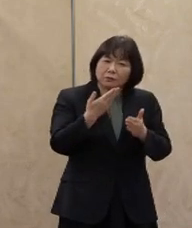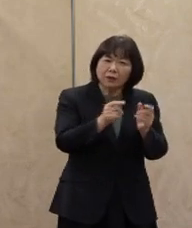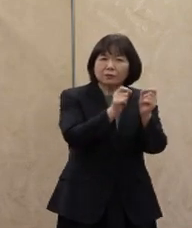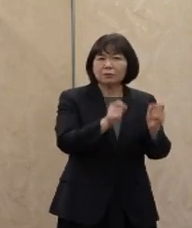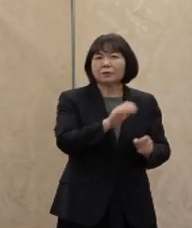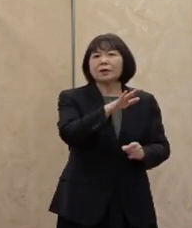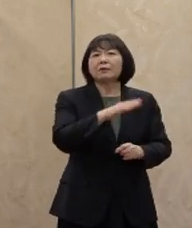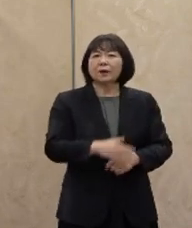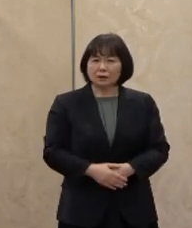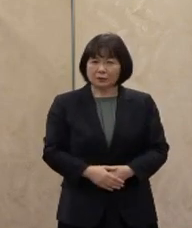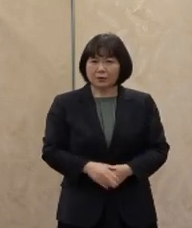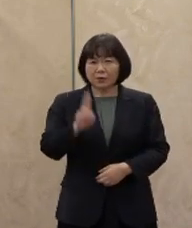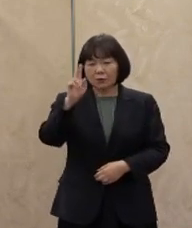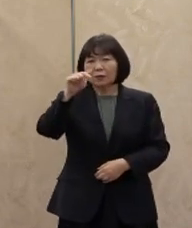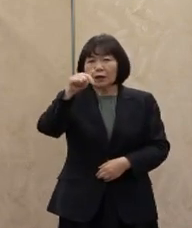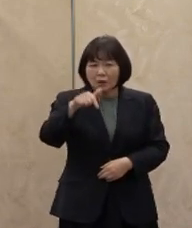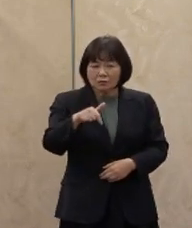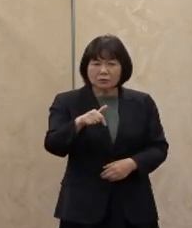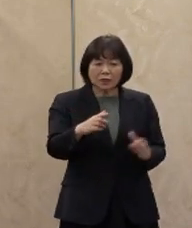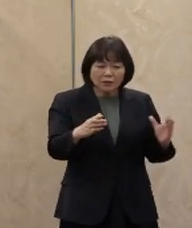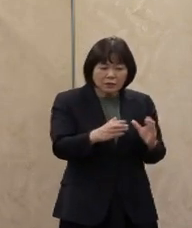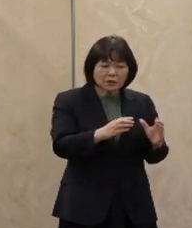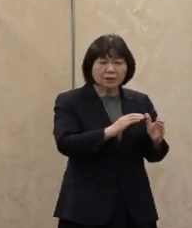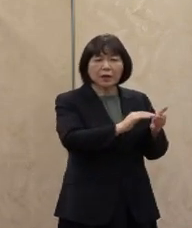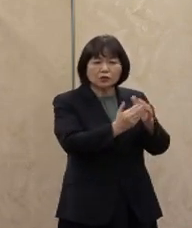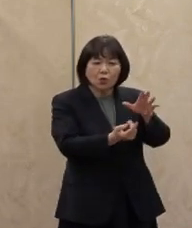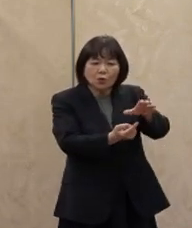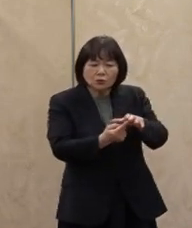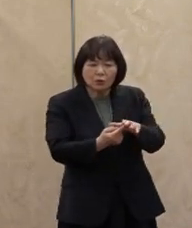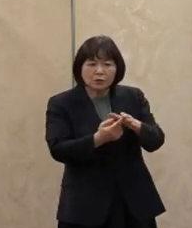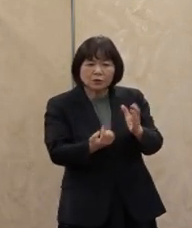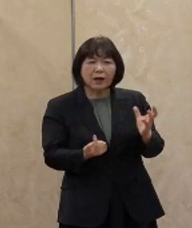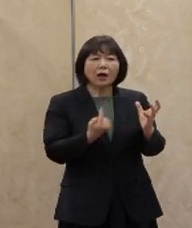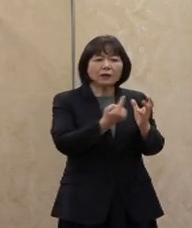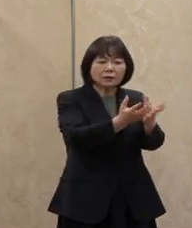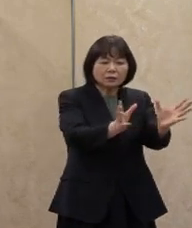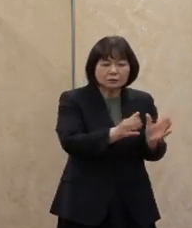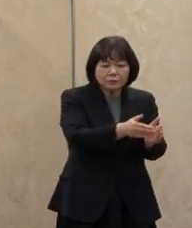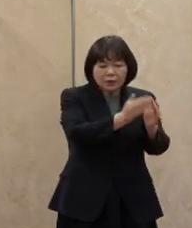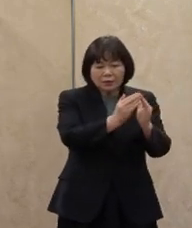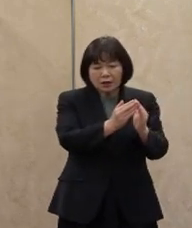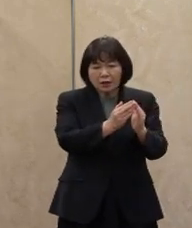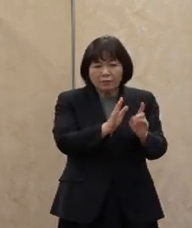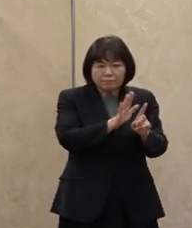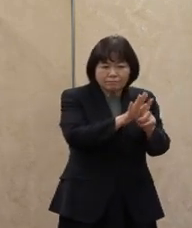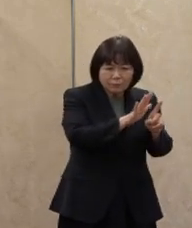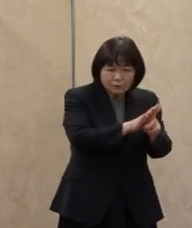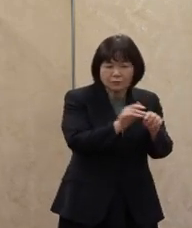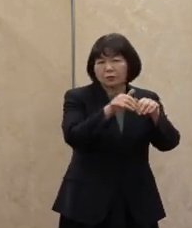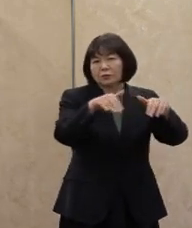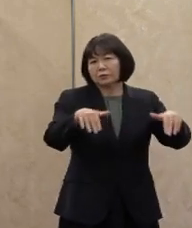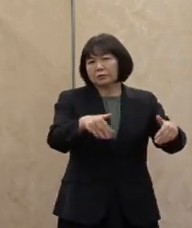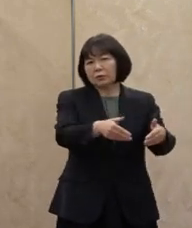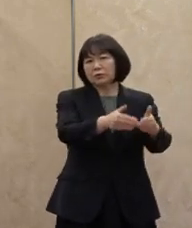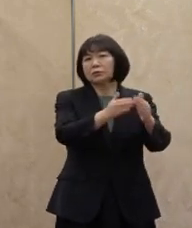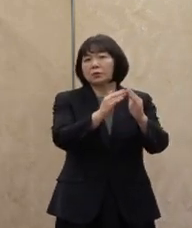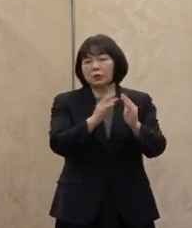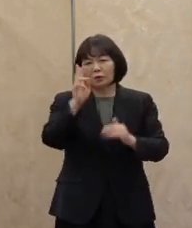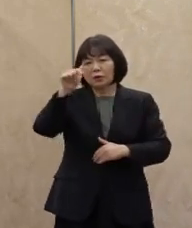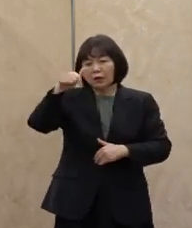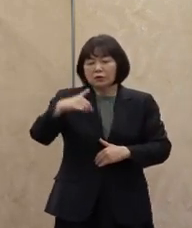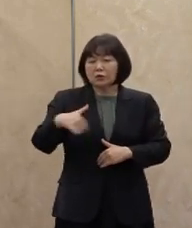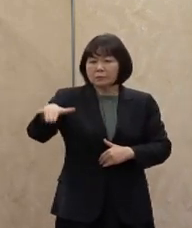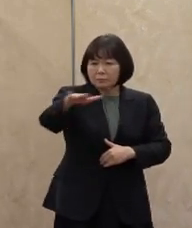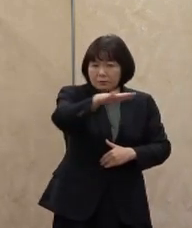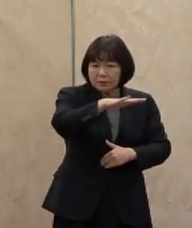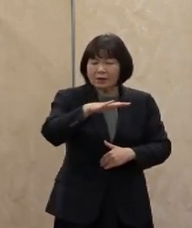し、大阪府がそういったところに入っていって一定のグループを作ってやるとか、まあ、そういった仕組みを作ることで、大阪府府民の皆